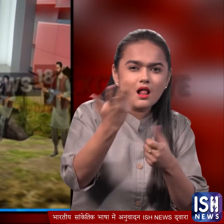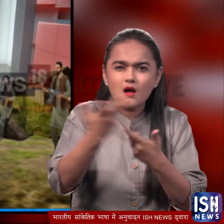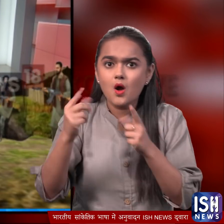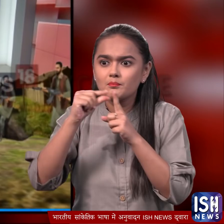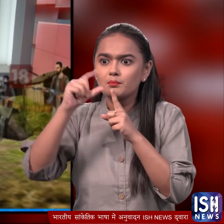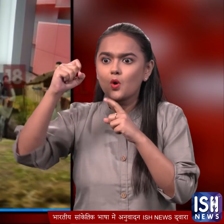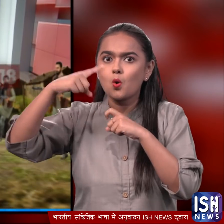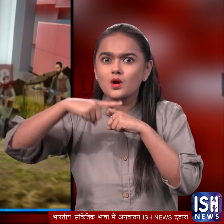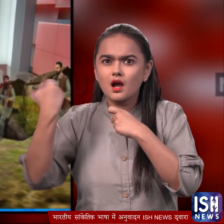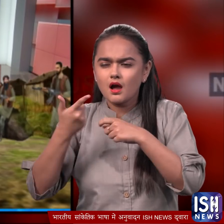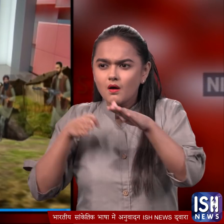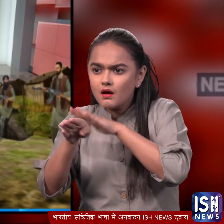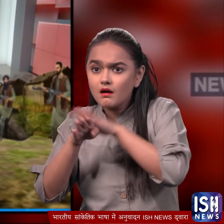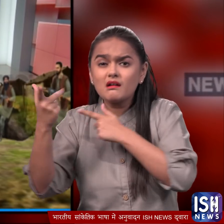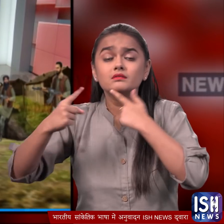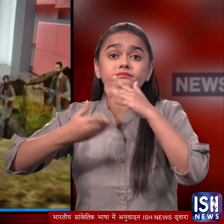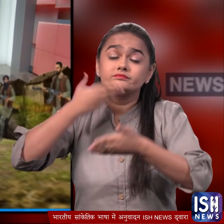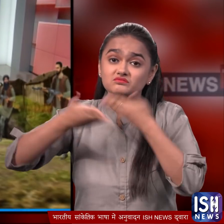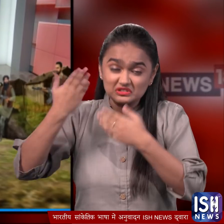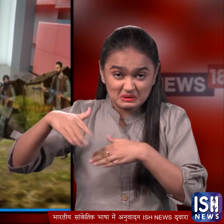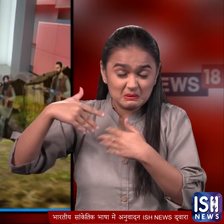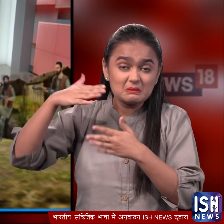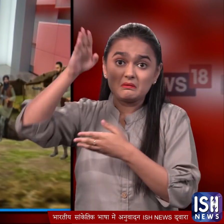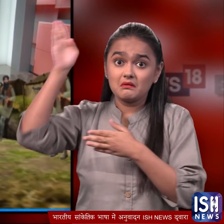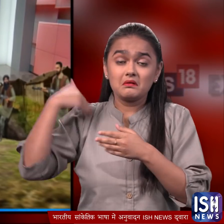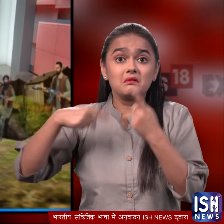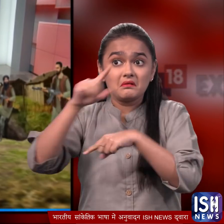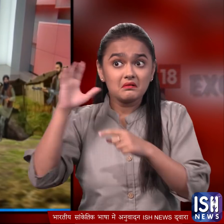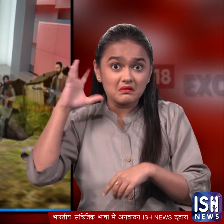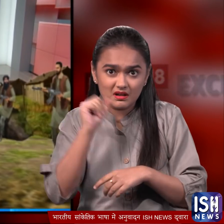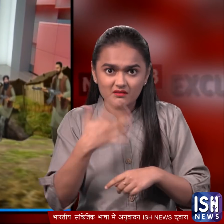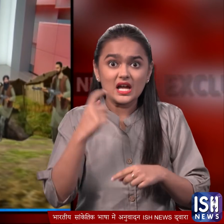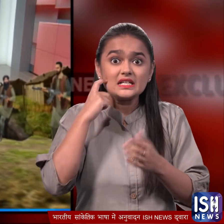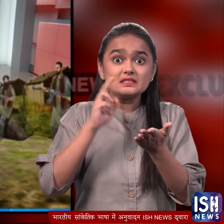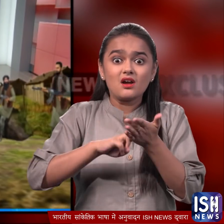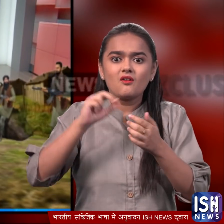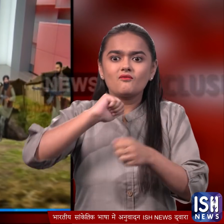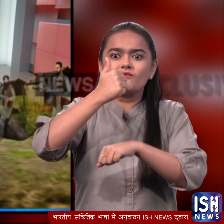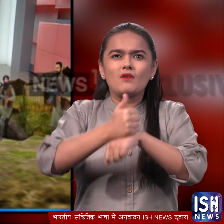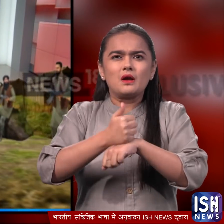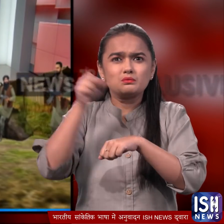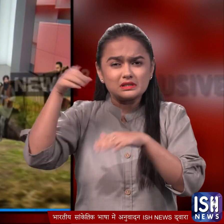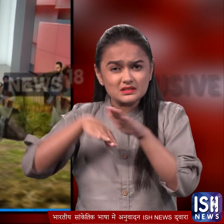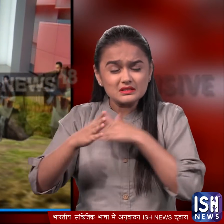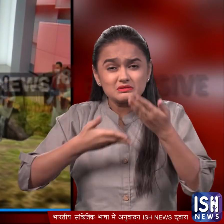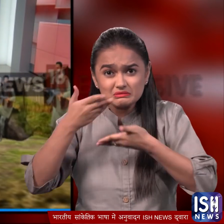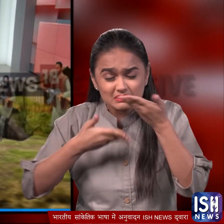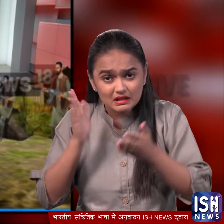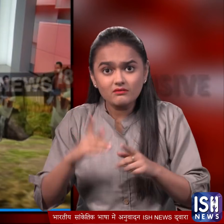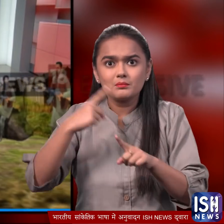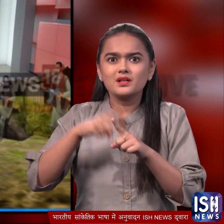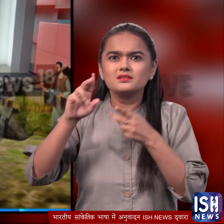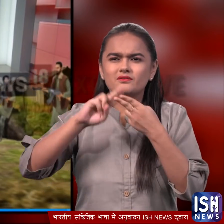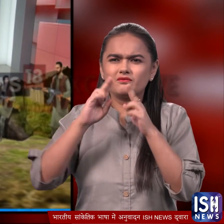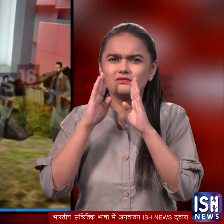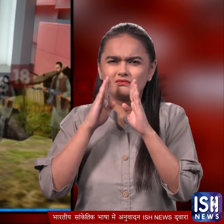POK में आतंकी हाफिज सईद के फलाह इंसानियत फाउंडेशन की आड़ में ट्रेनिंग दी जा रही है। यही नहीं, हिजबुल मुजाहिदीन